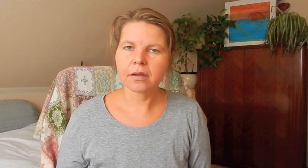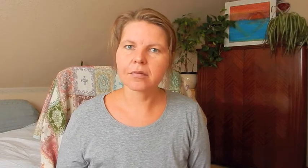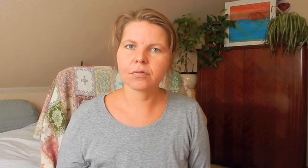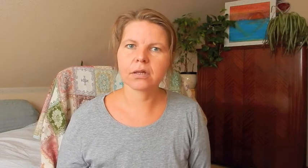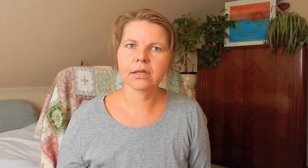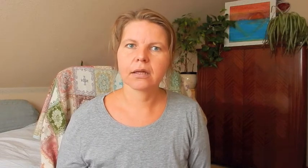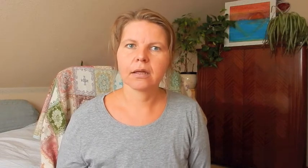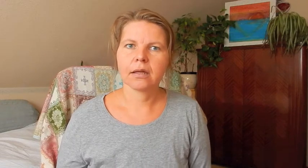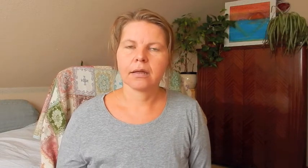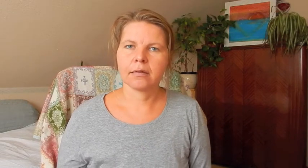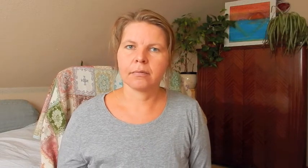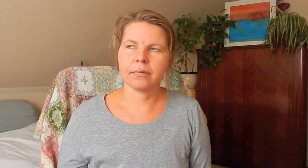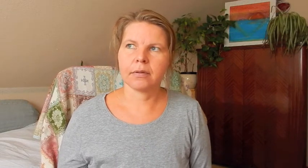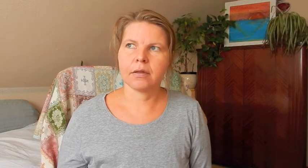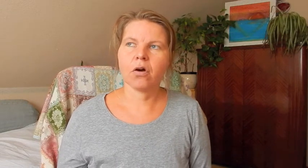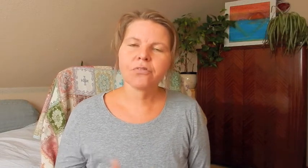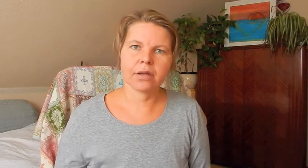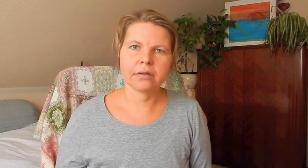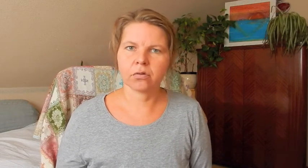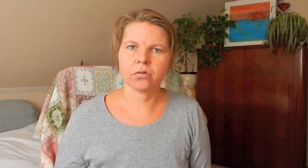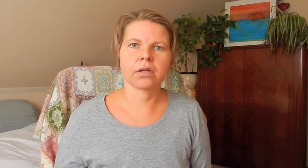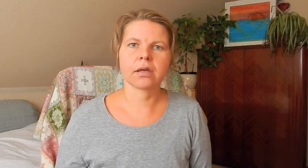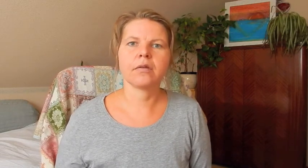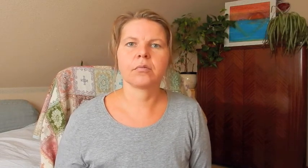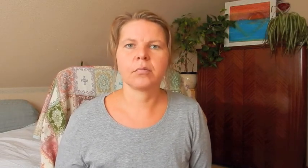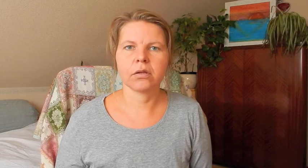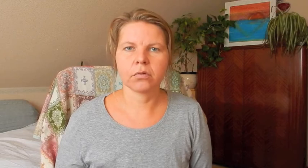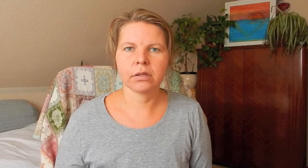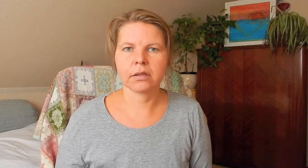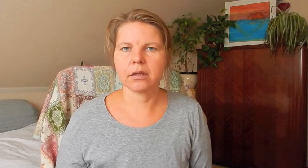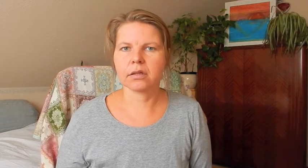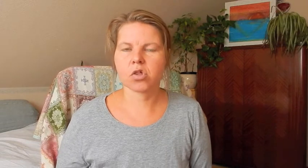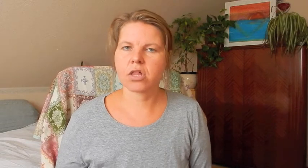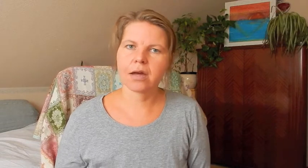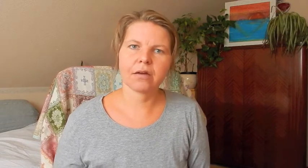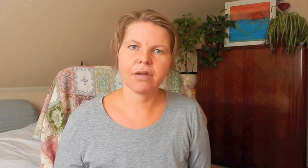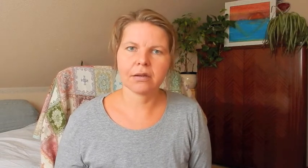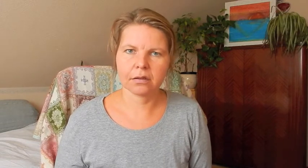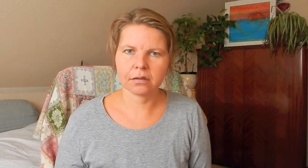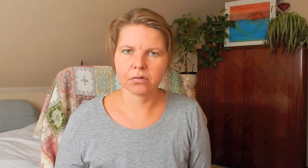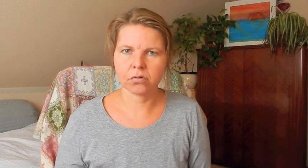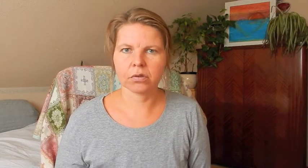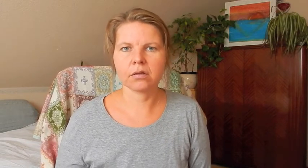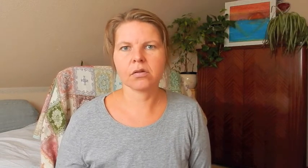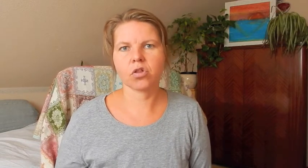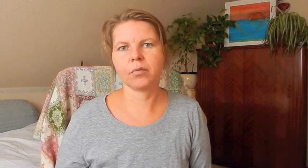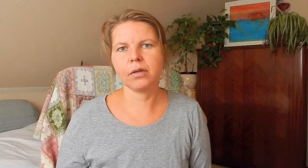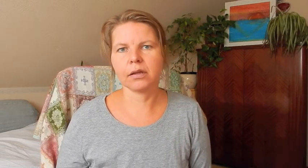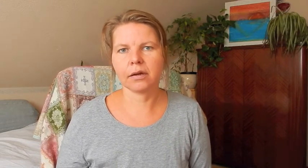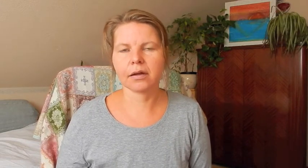ist wirklich, je öfter ich durch so eine Krise mit mir durchgehe, je stärker werde ich, so, je stabiler. Ja?